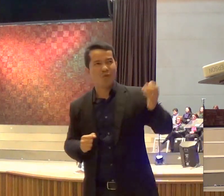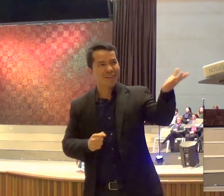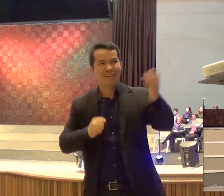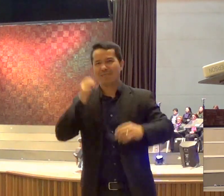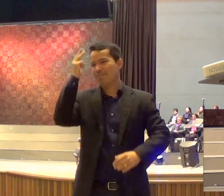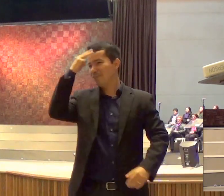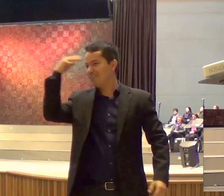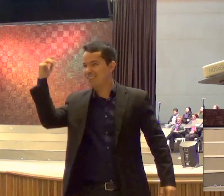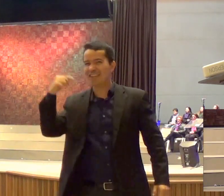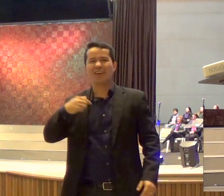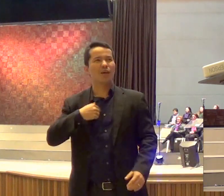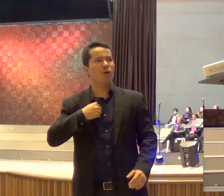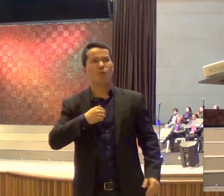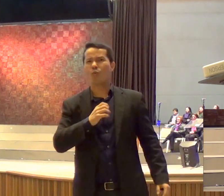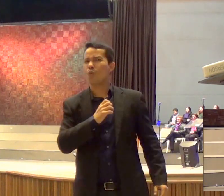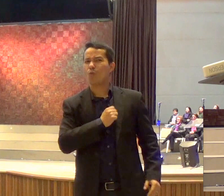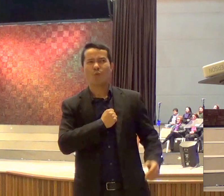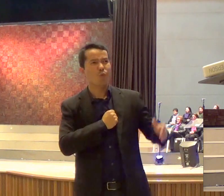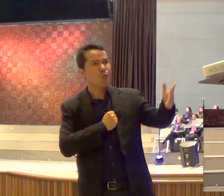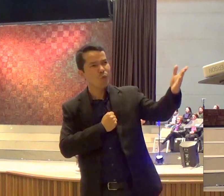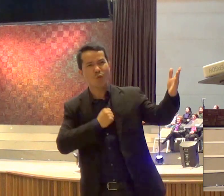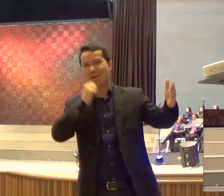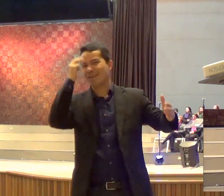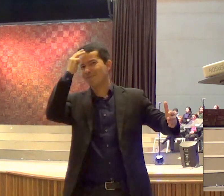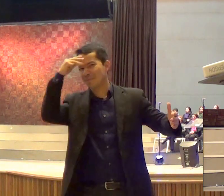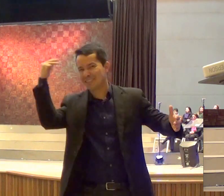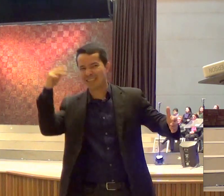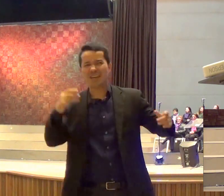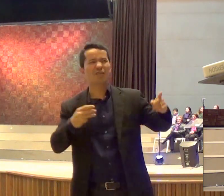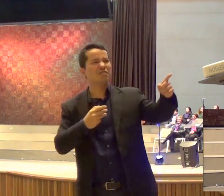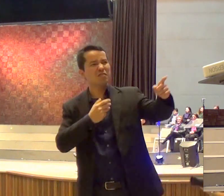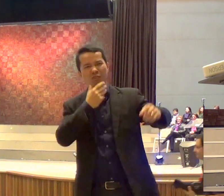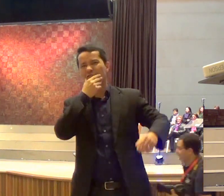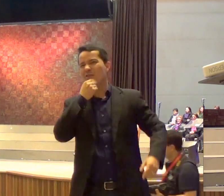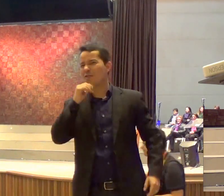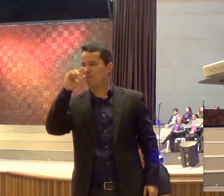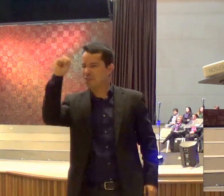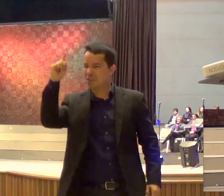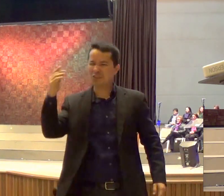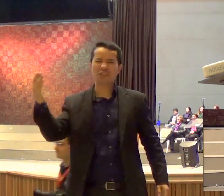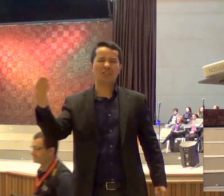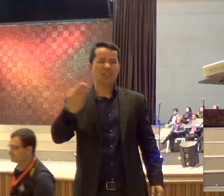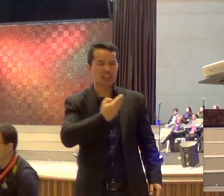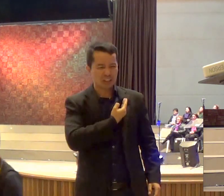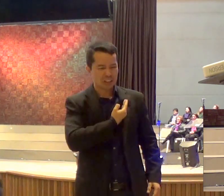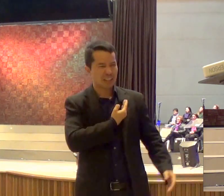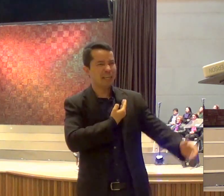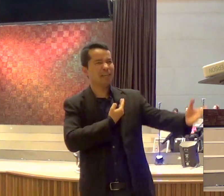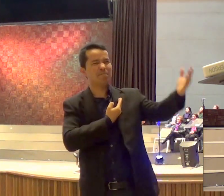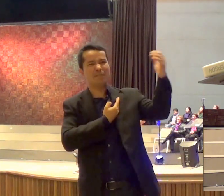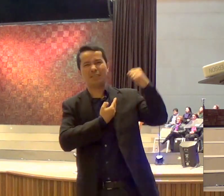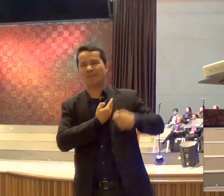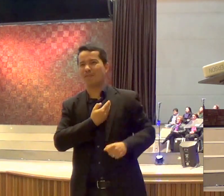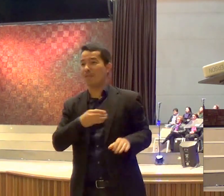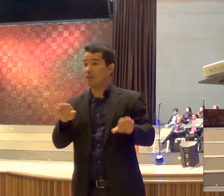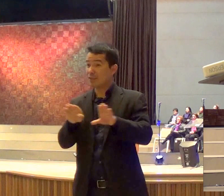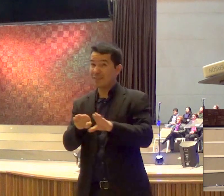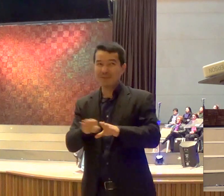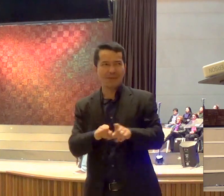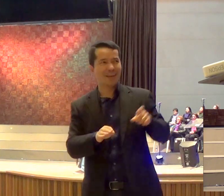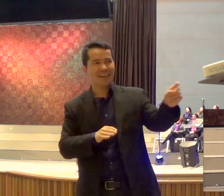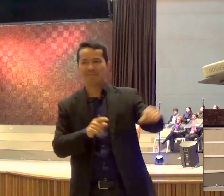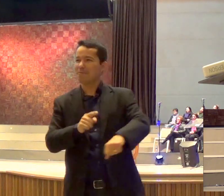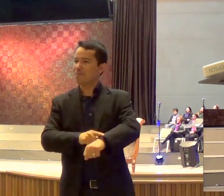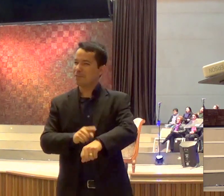graça sou apaixonado por esse homem de Deus um grande amigo né e ele tá assim no momento